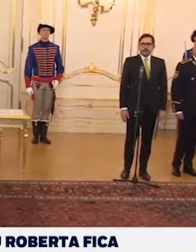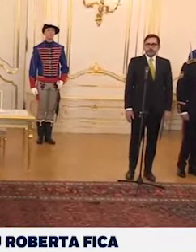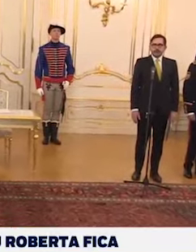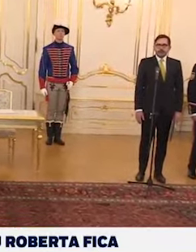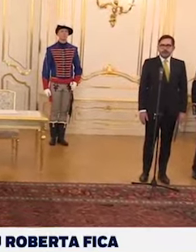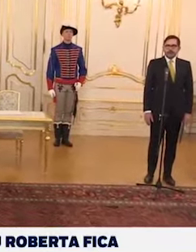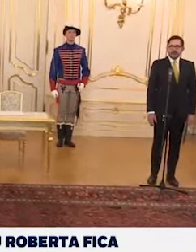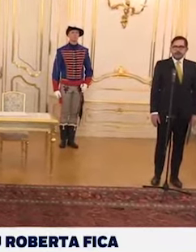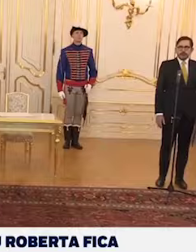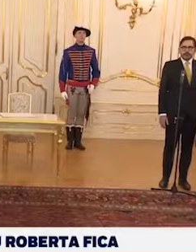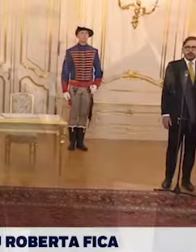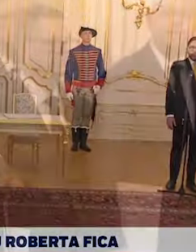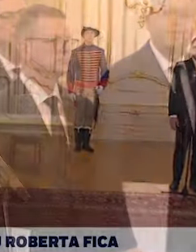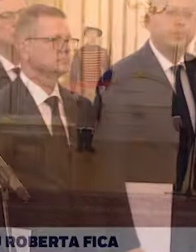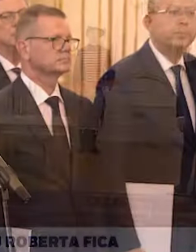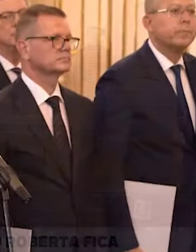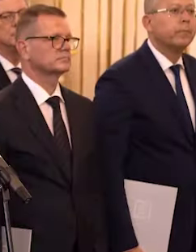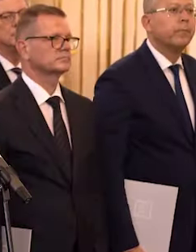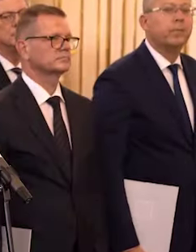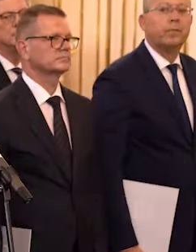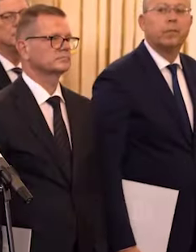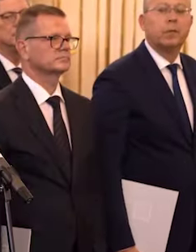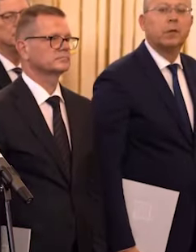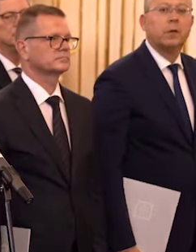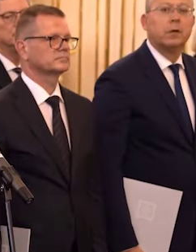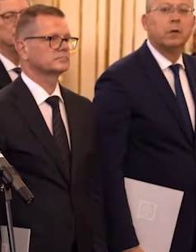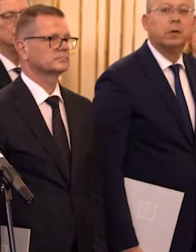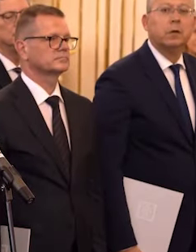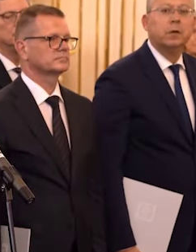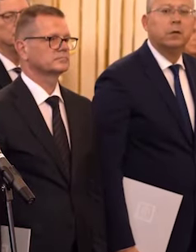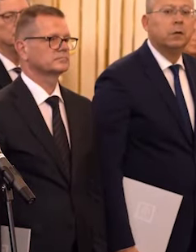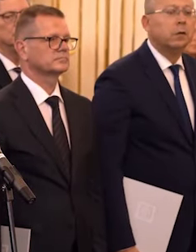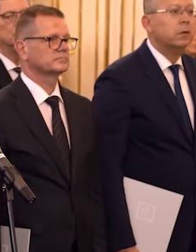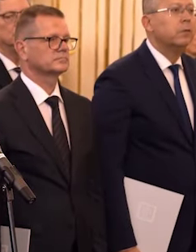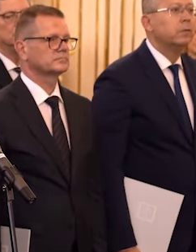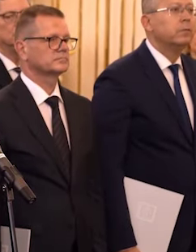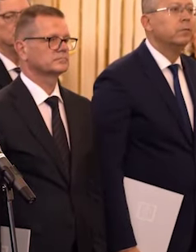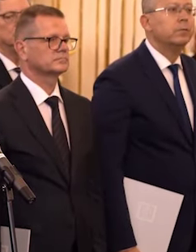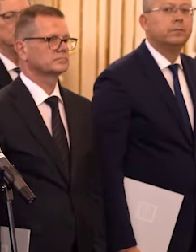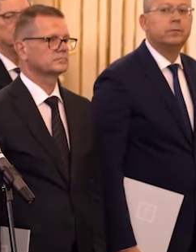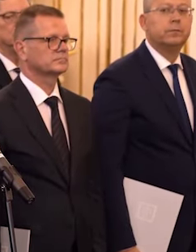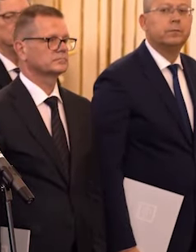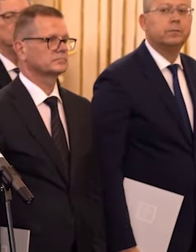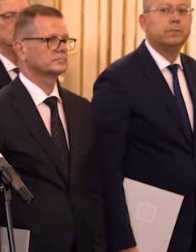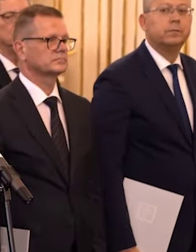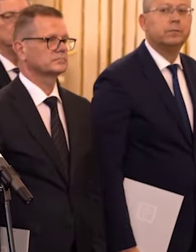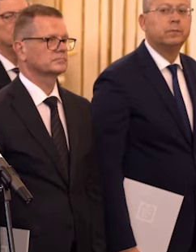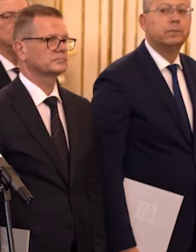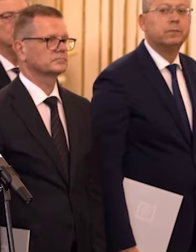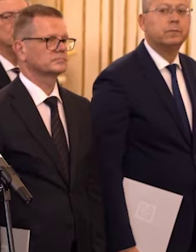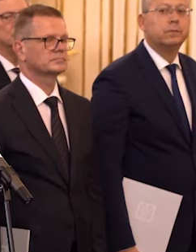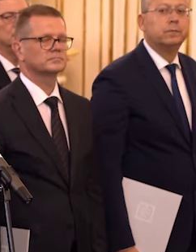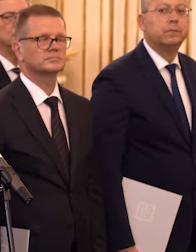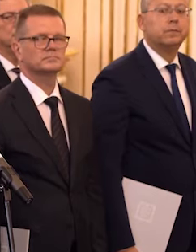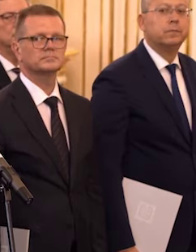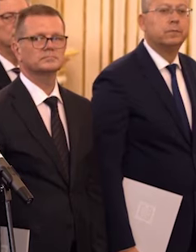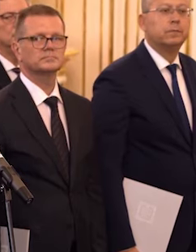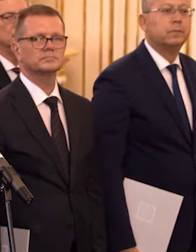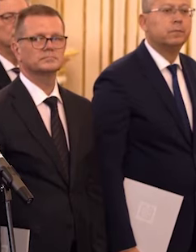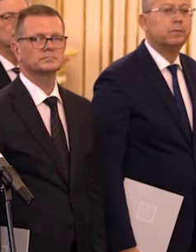Ďakujem pekne. Vážená pani prezidentka Slovenskej republiky, vážený pán predseda Národnej rady Slovenskej